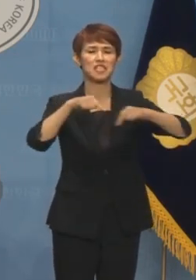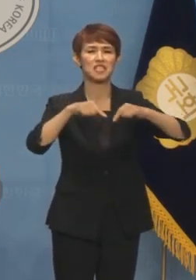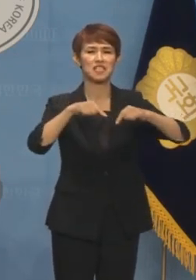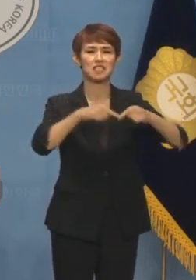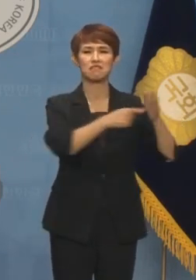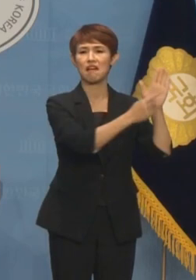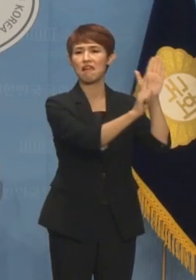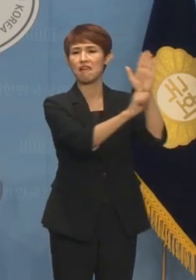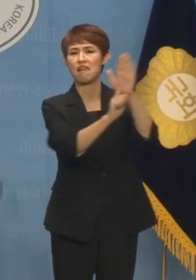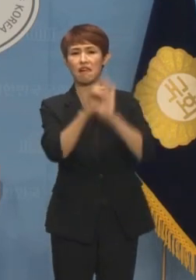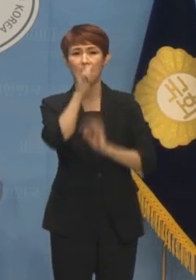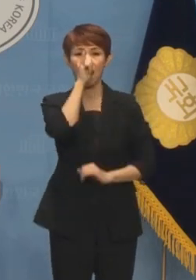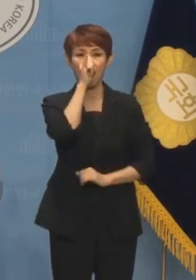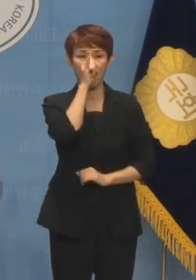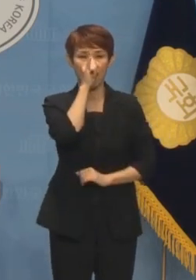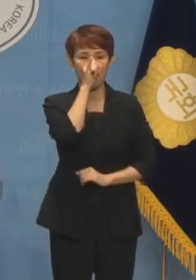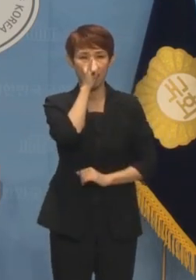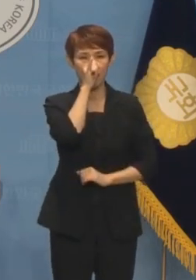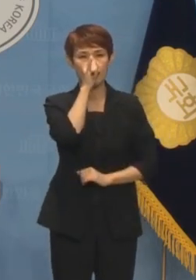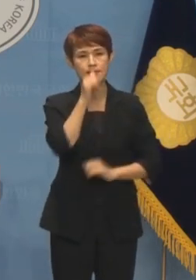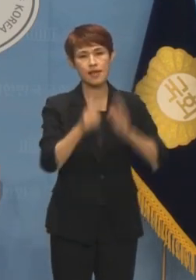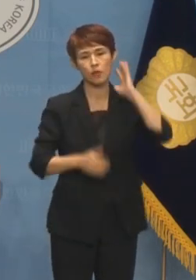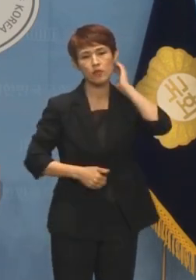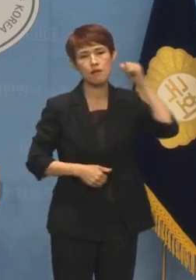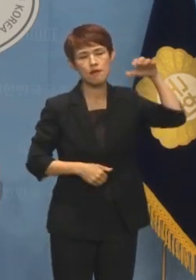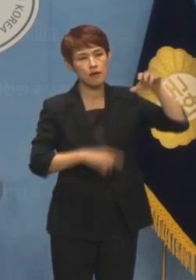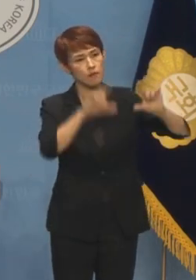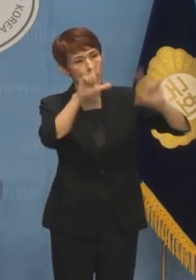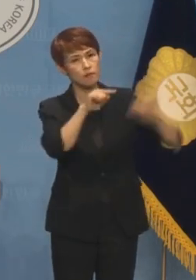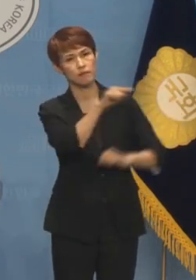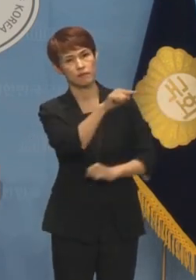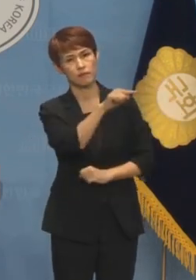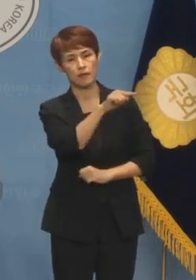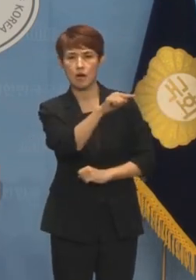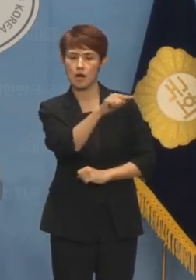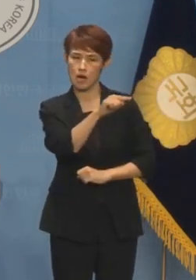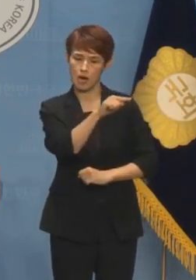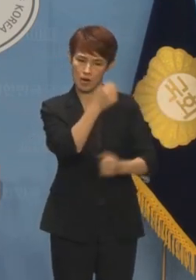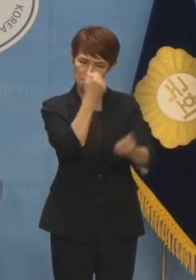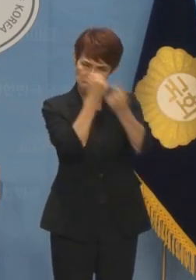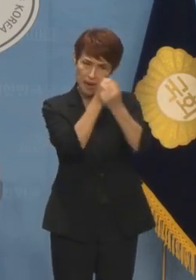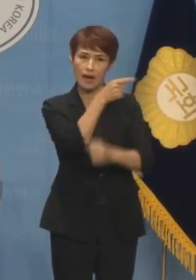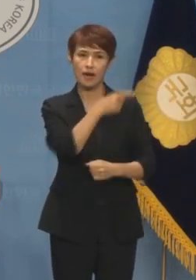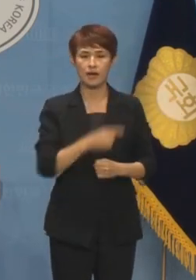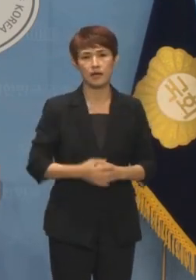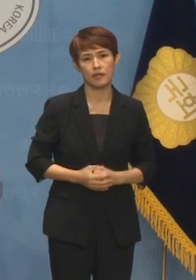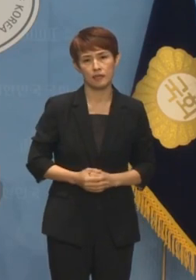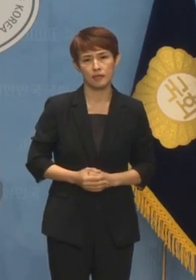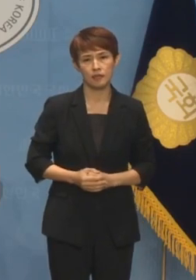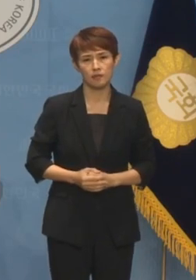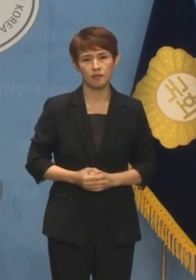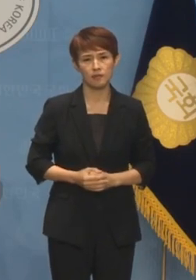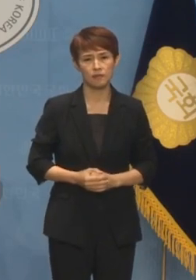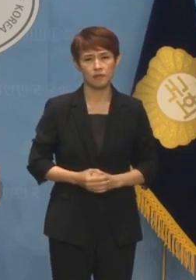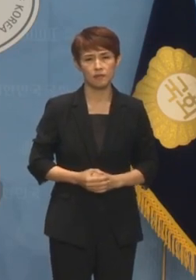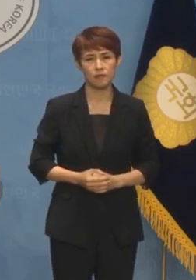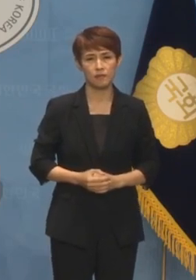뻔뻔한 소리만 하는 용산 대통령실의 행태는 적반하장의 극치입니다.